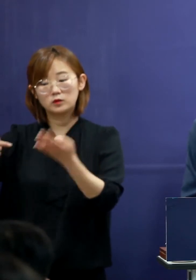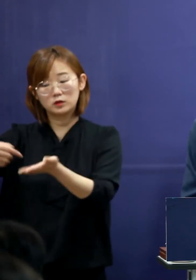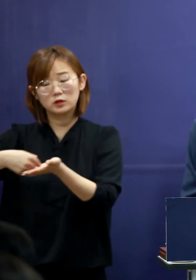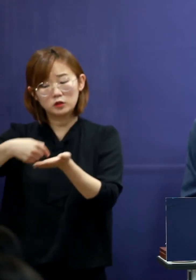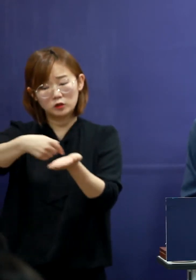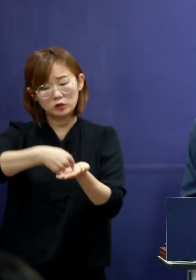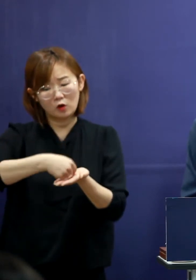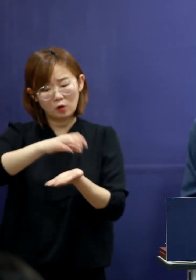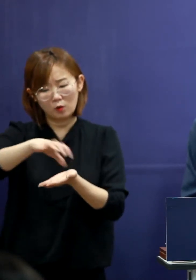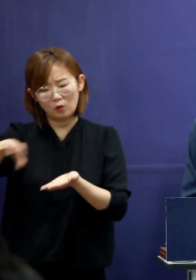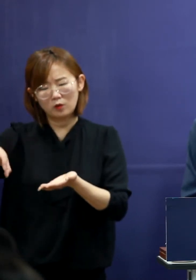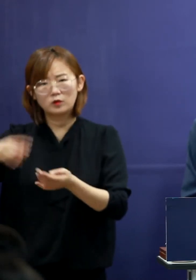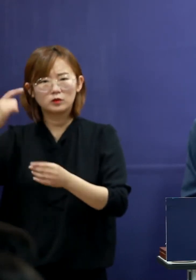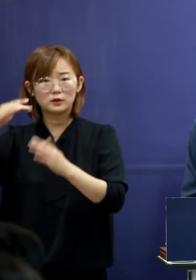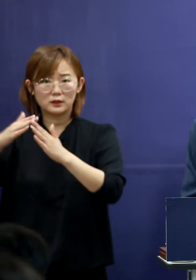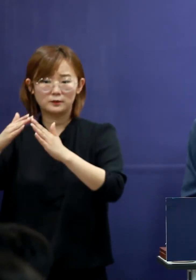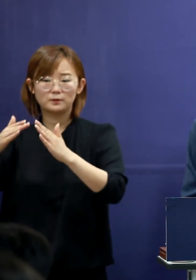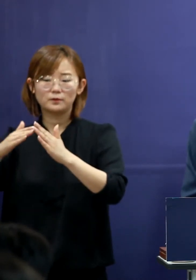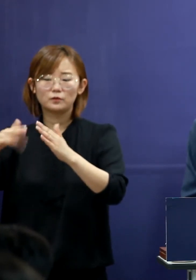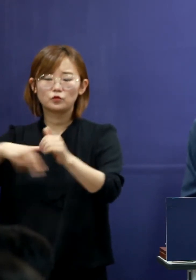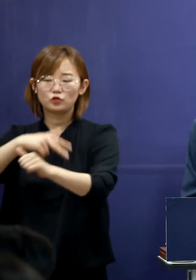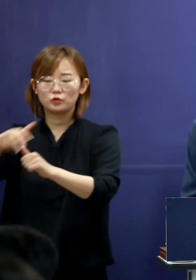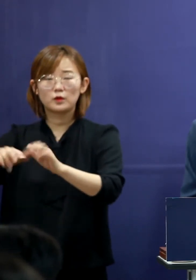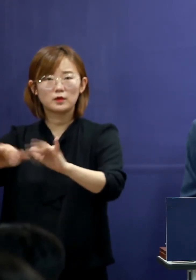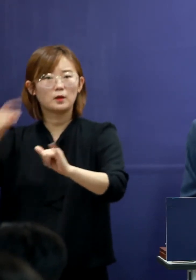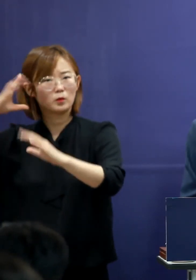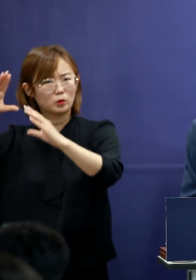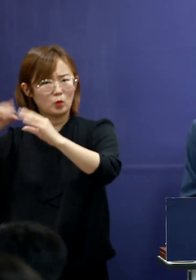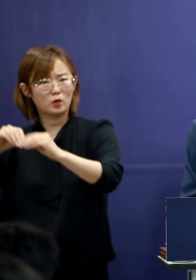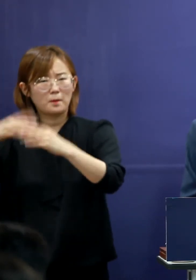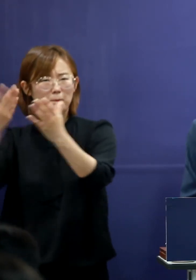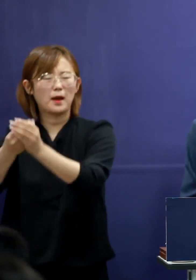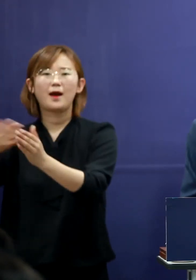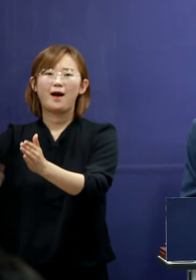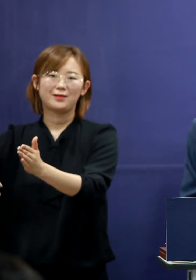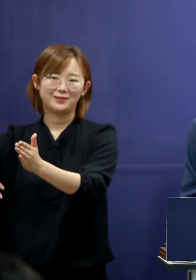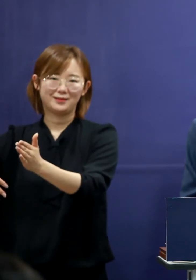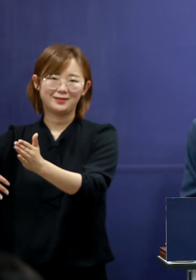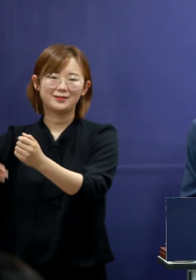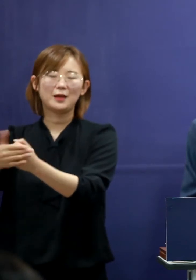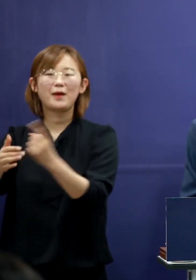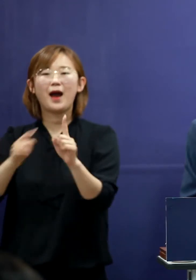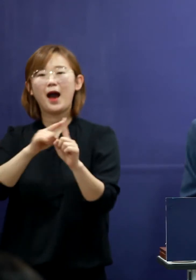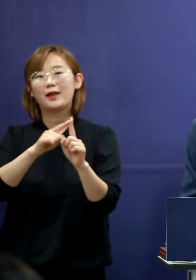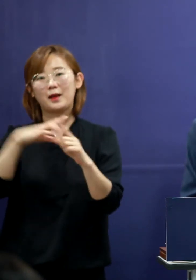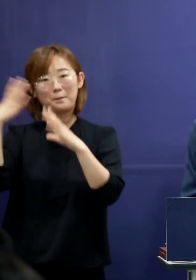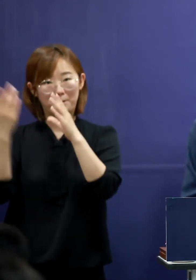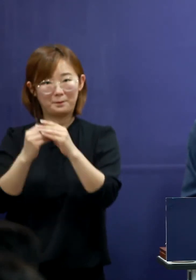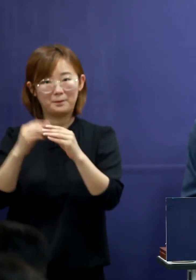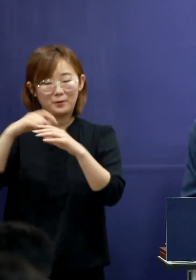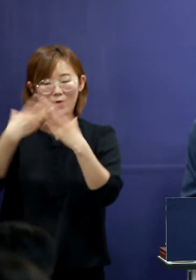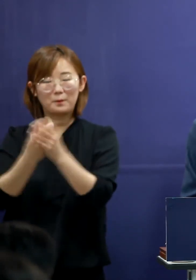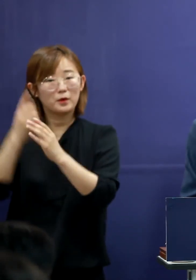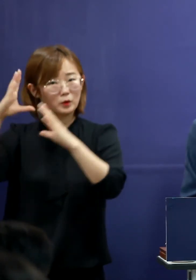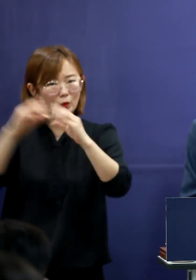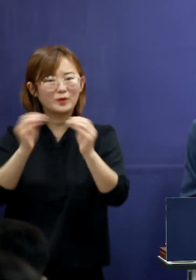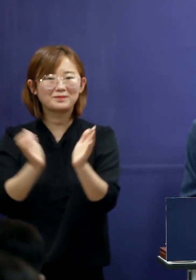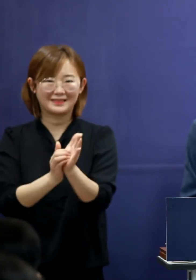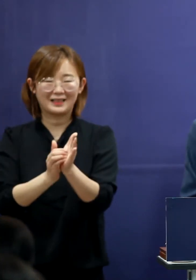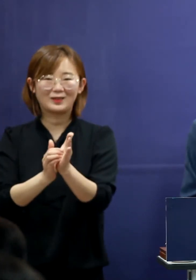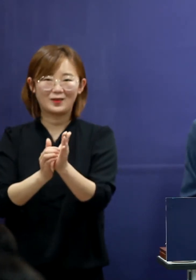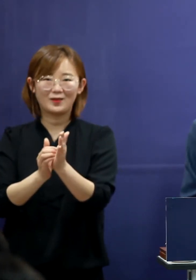동의를 제대로 받지를 못한 것 같습니다. 그래서 결과적으로 이제 법적인 요건을 제대로